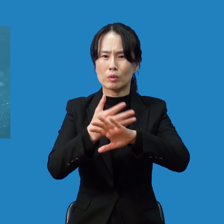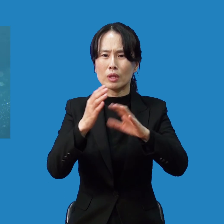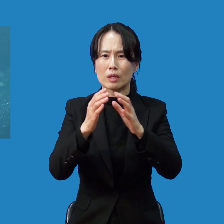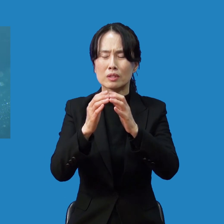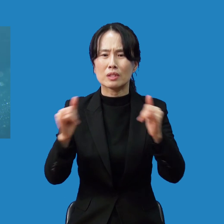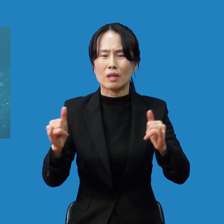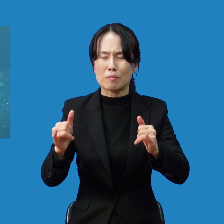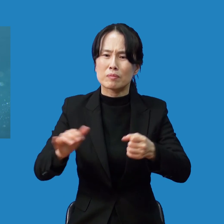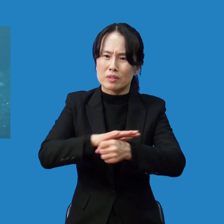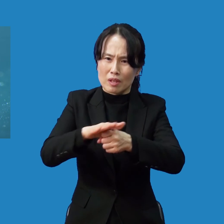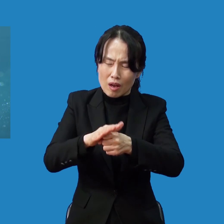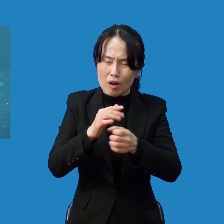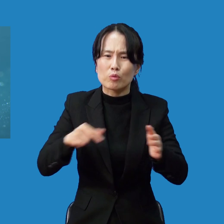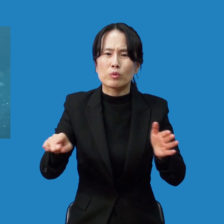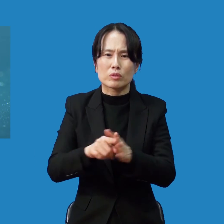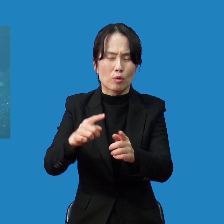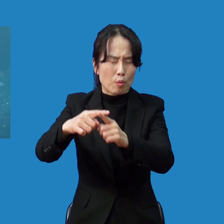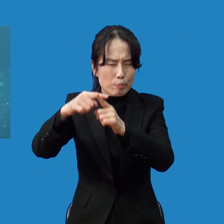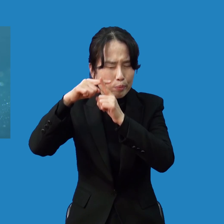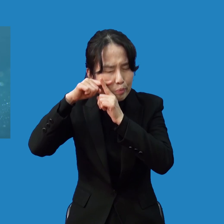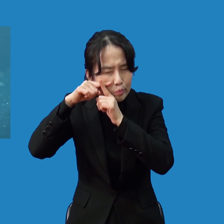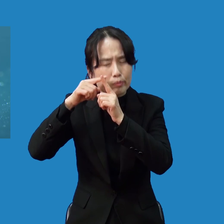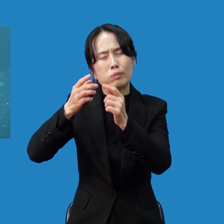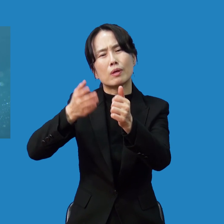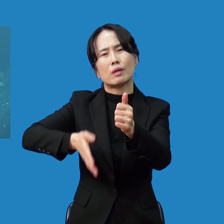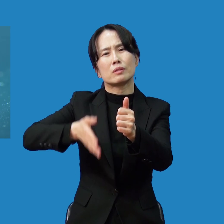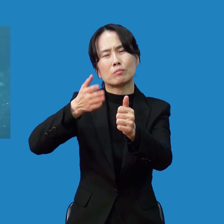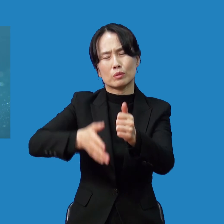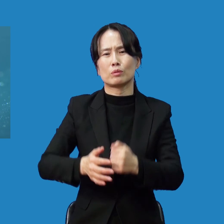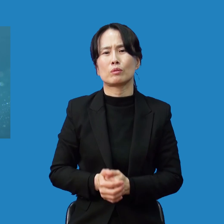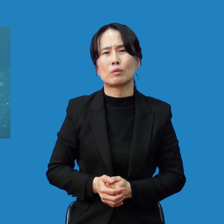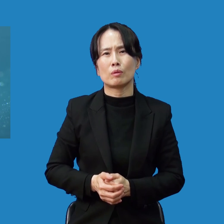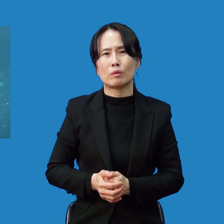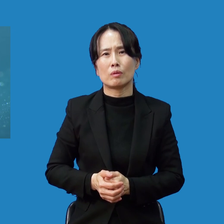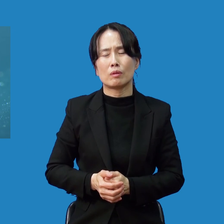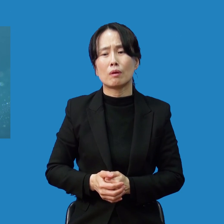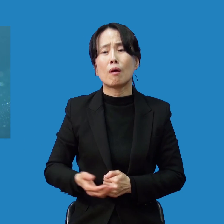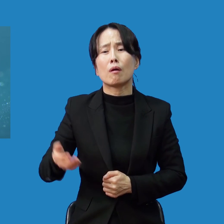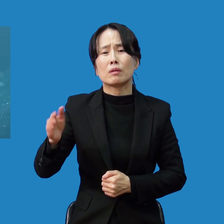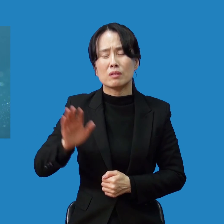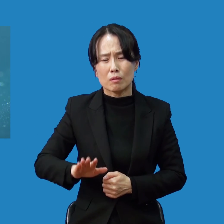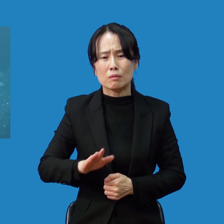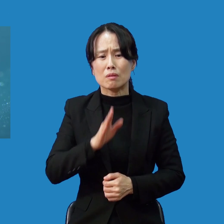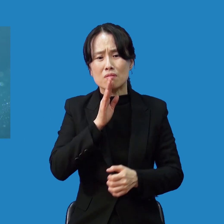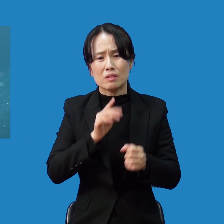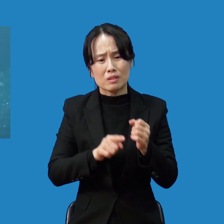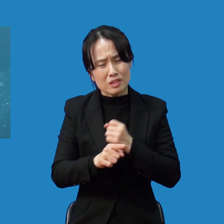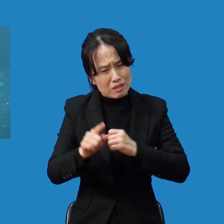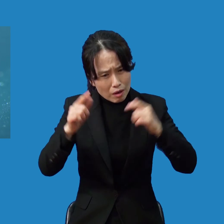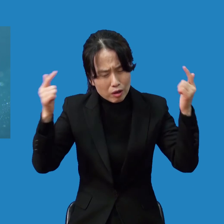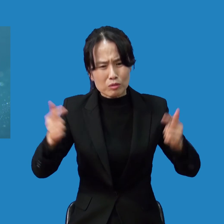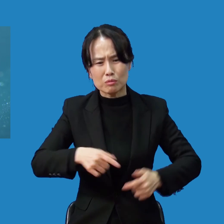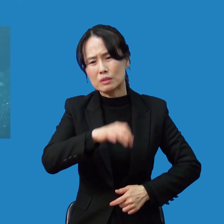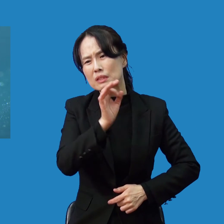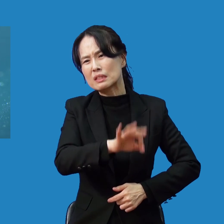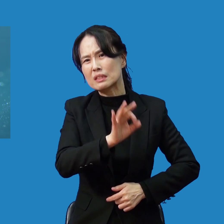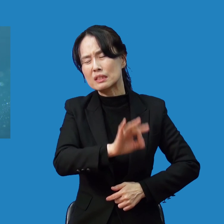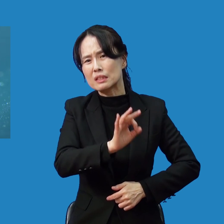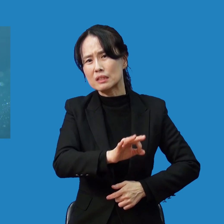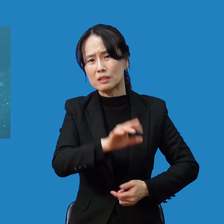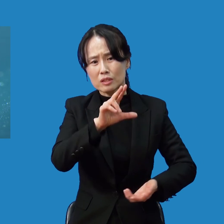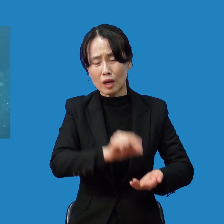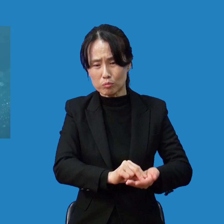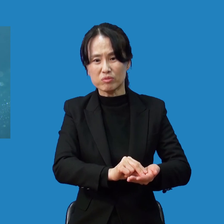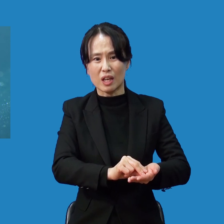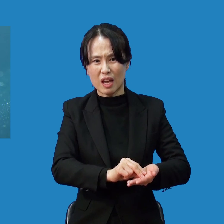걸어야죠. 그런데 무슨 그렇게 진리도 아니고 그런 문제에 목숨을 거는, 그건 우리 하지 말아야